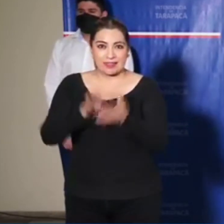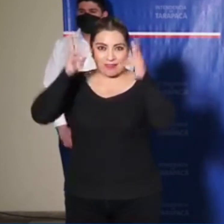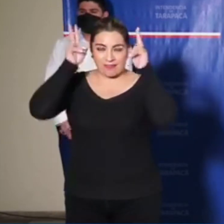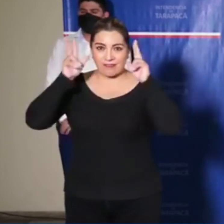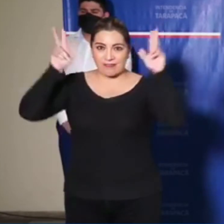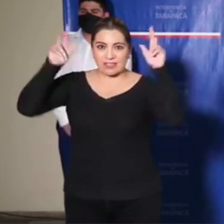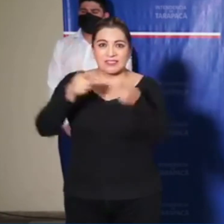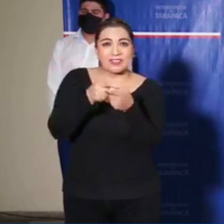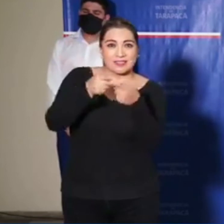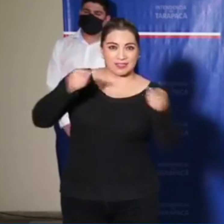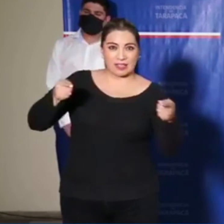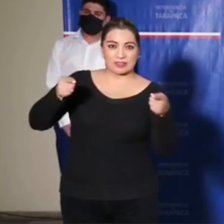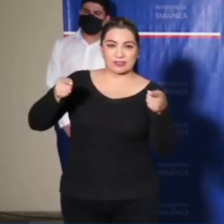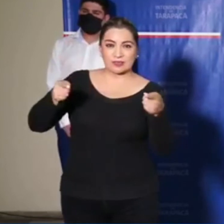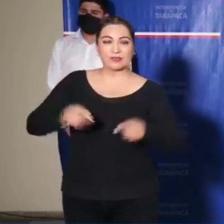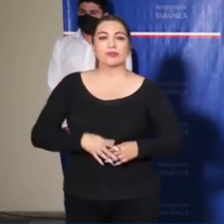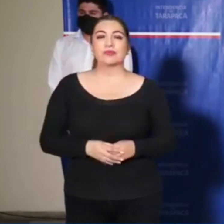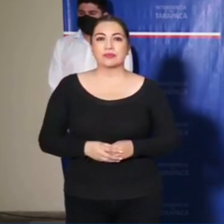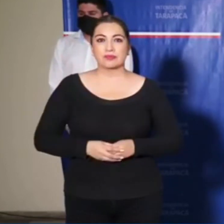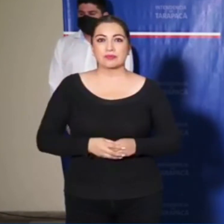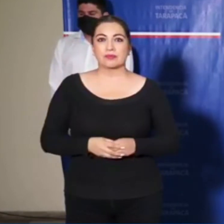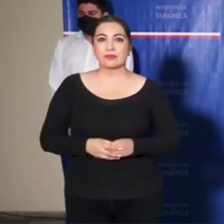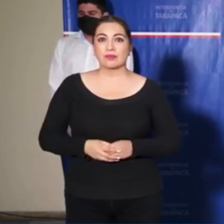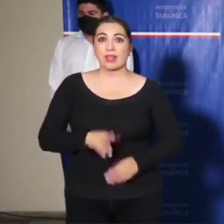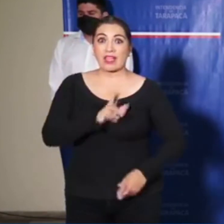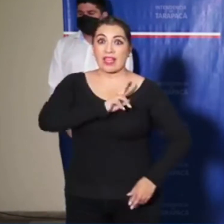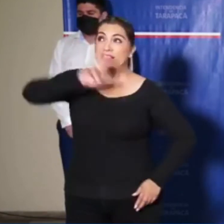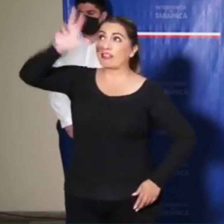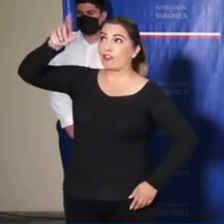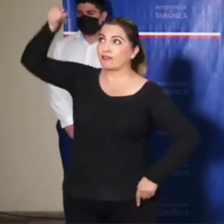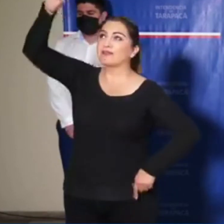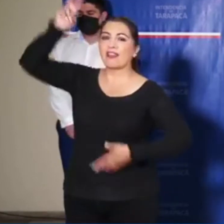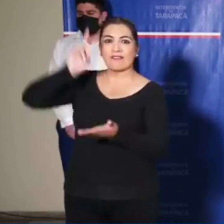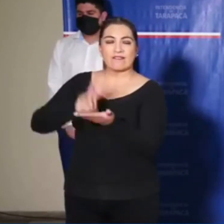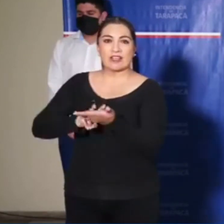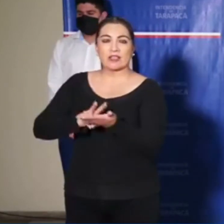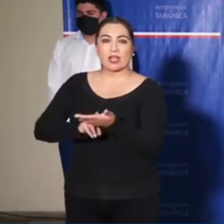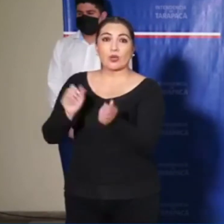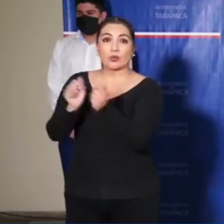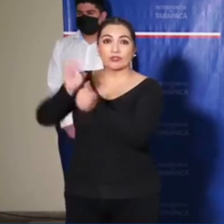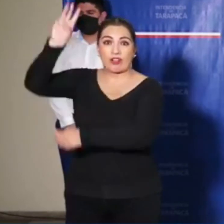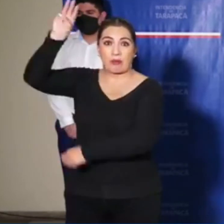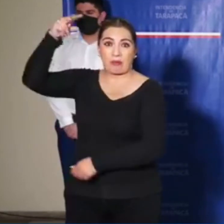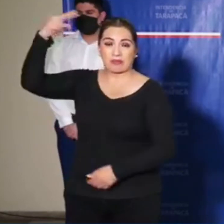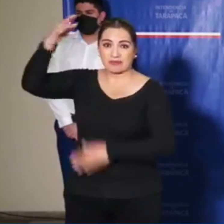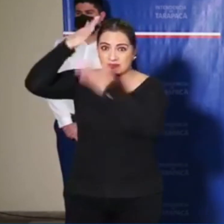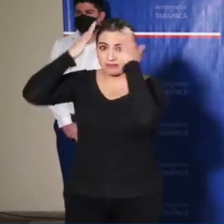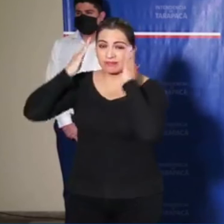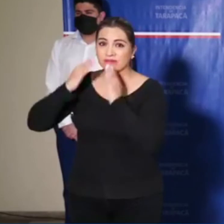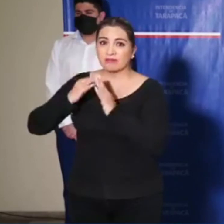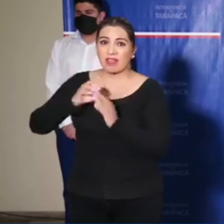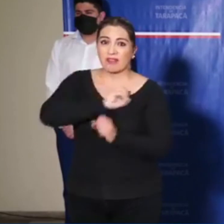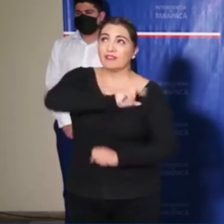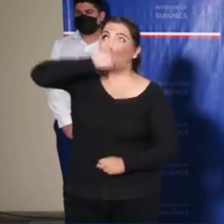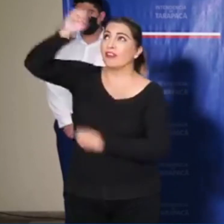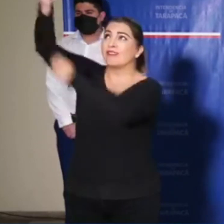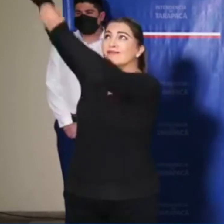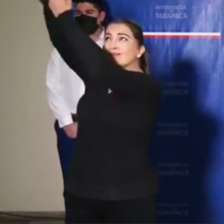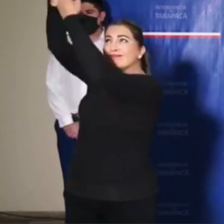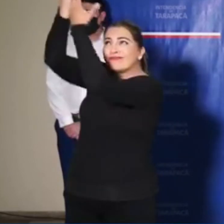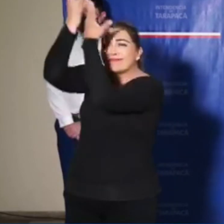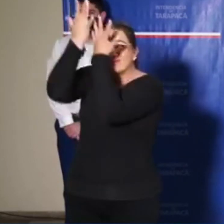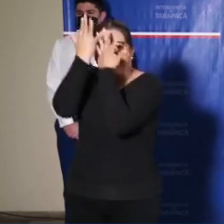esta fiesta diferente, donde el Señor sin duda, por medio de su Madre, derramará muchas bendiciones sobre